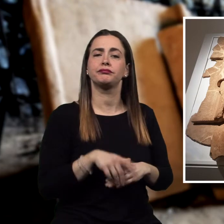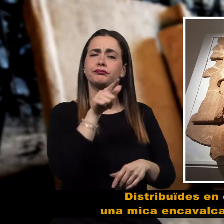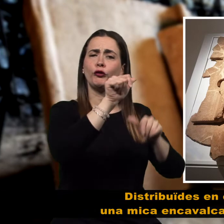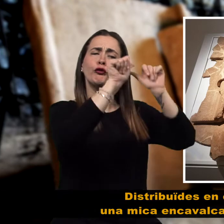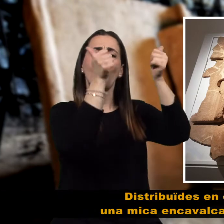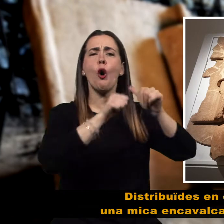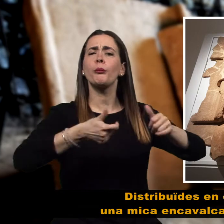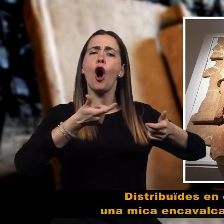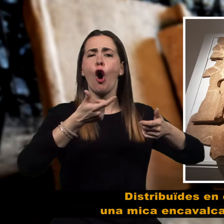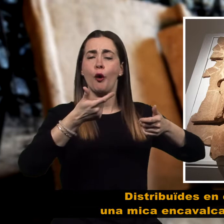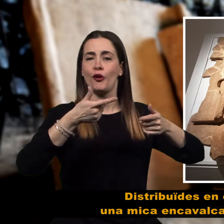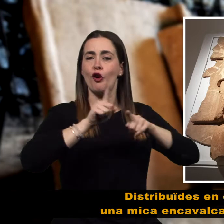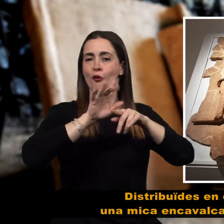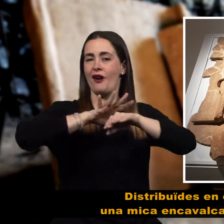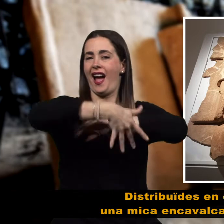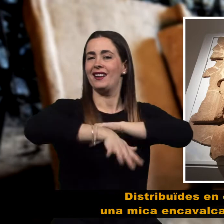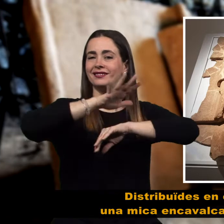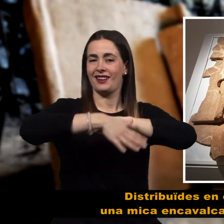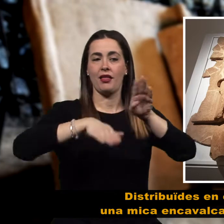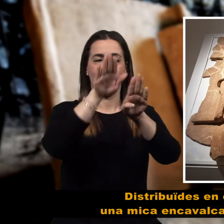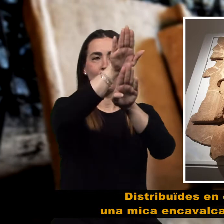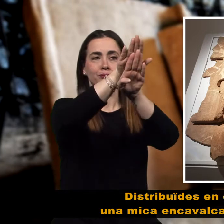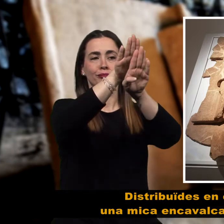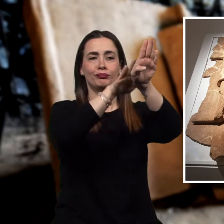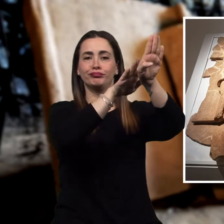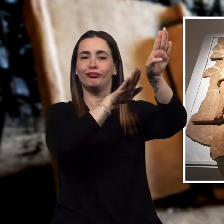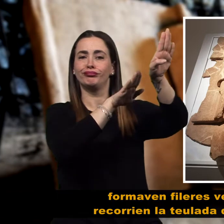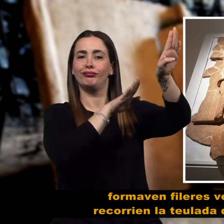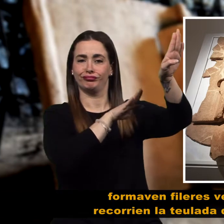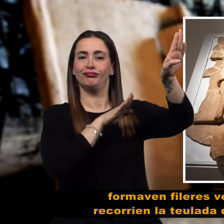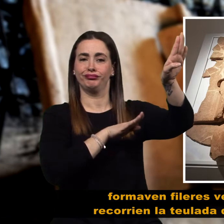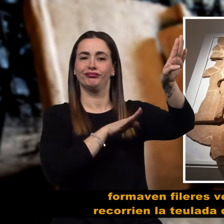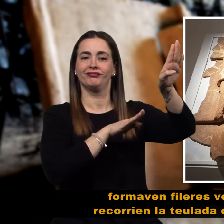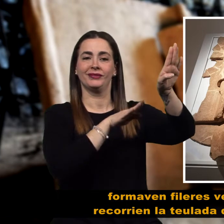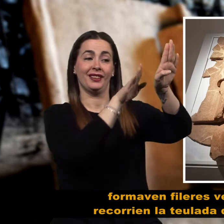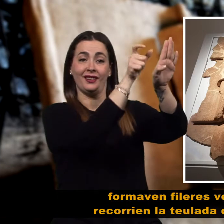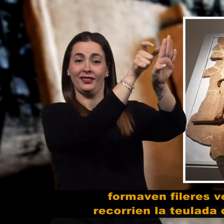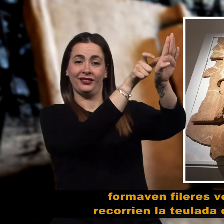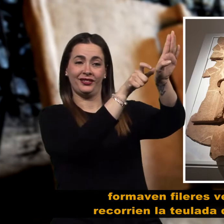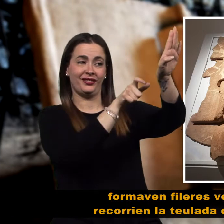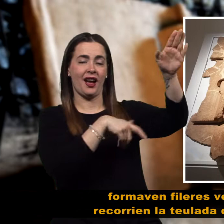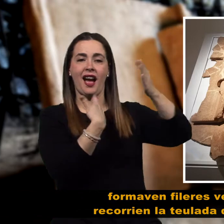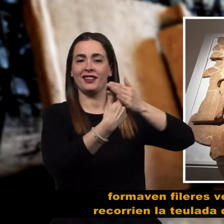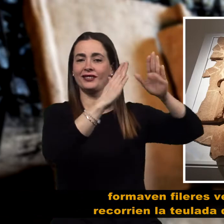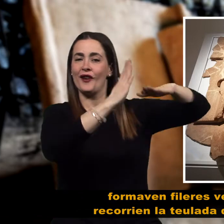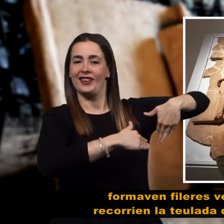Distribuïdes en cascada, una mica encavalcades entre si, formaven fileres verticals que recorrien la teulada de dalt a baix.